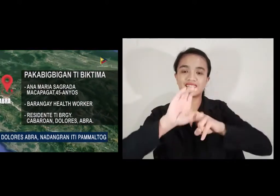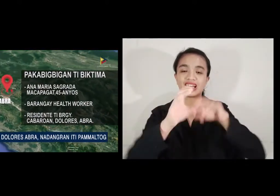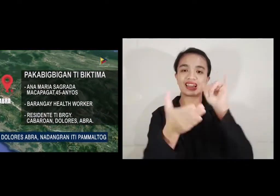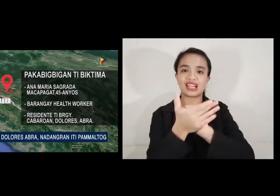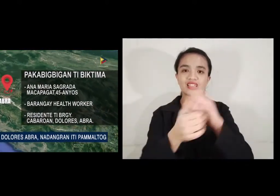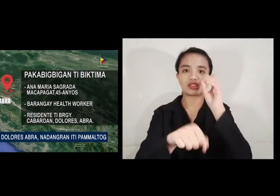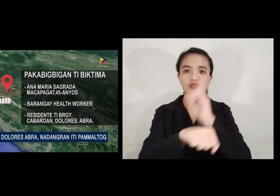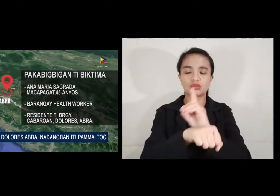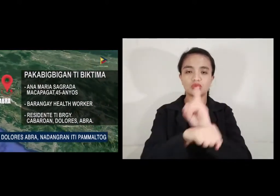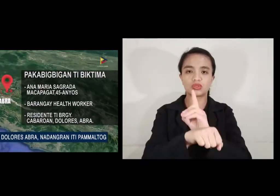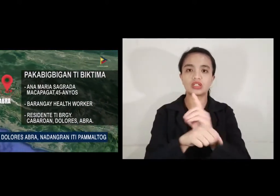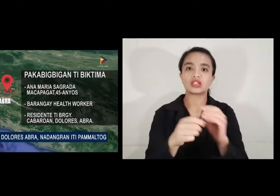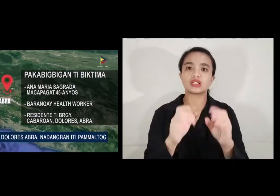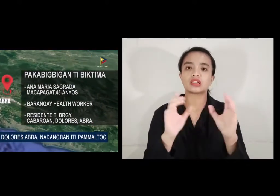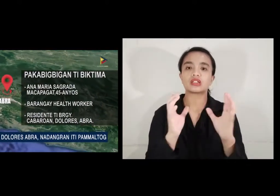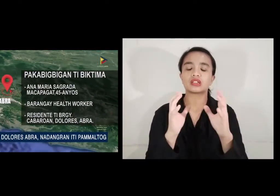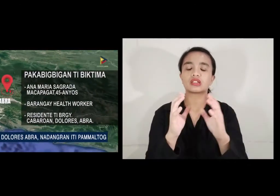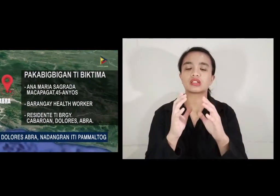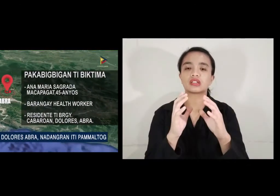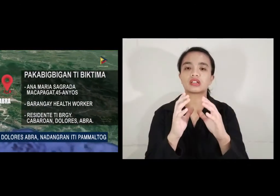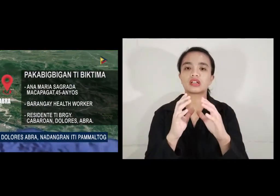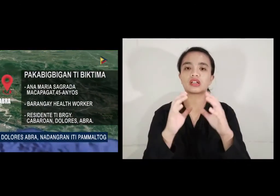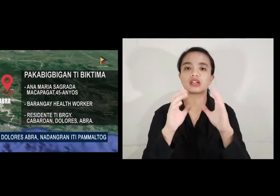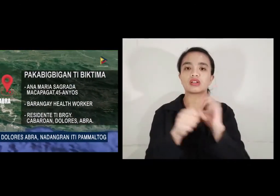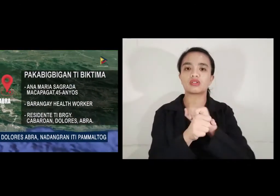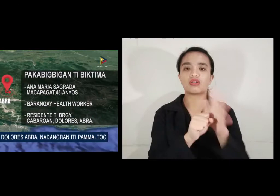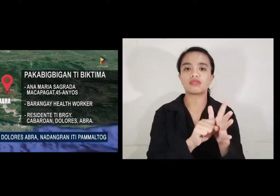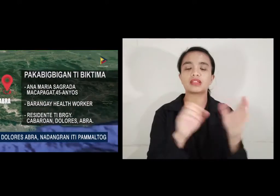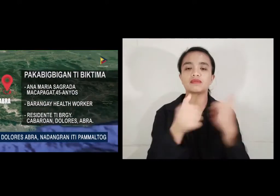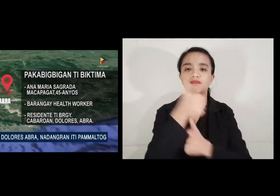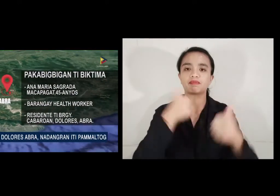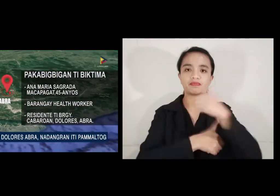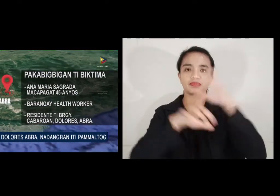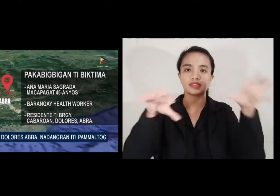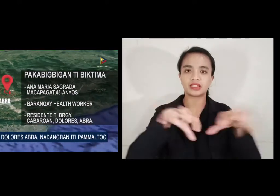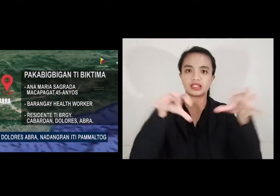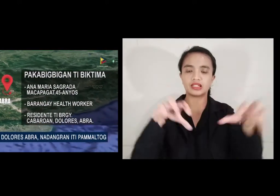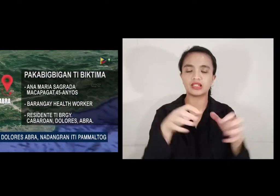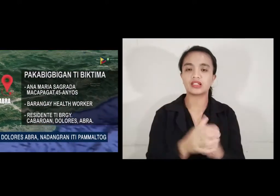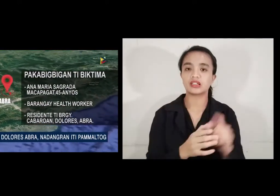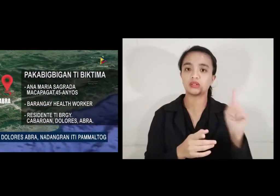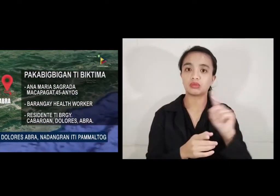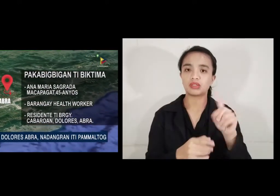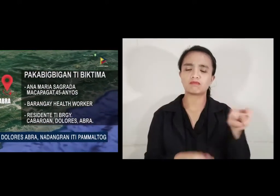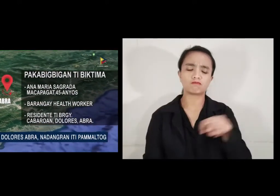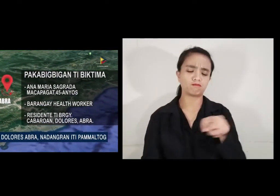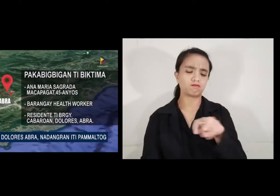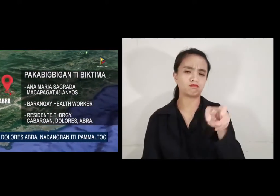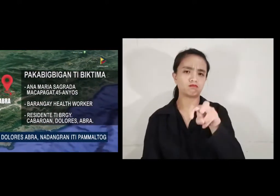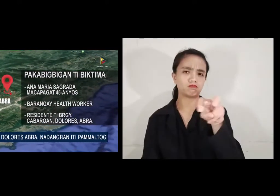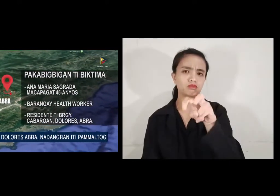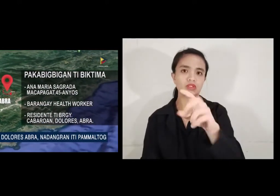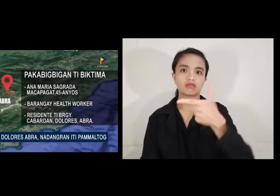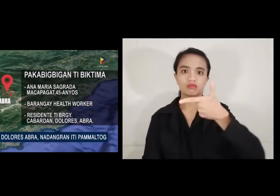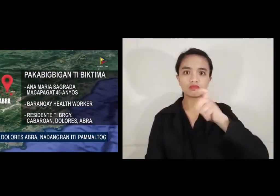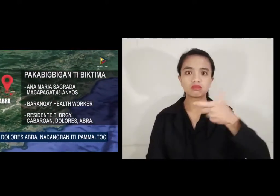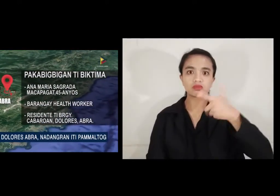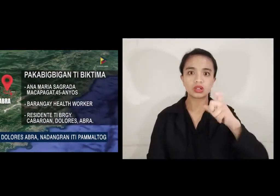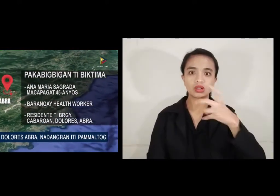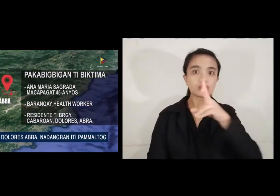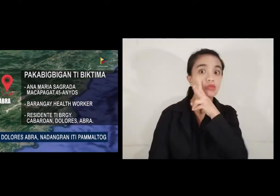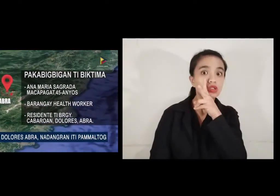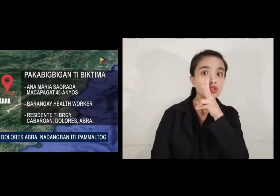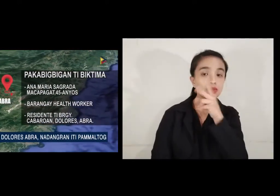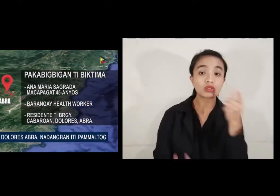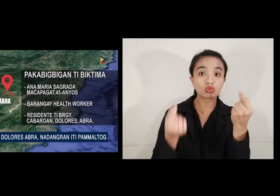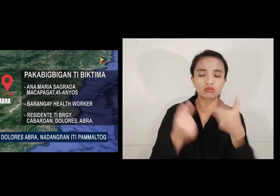na kas kamang ti COVID-19 task force iti barangay da. Kabayatan ti panagbiyahe na, kilaat nga pinalpaltugan dagiti